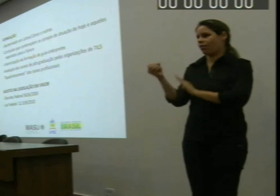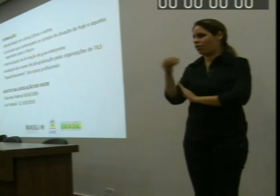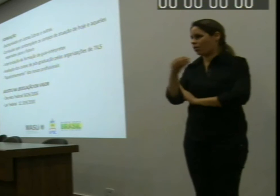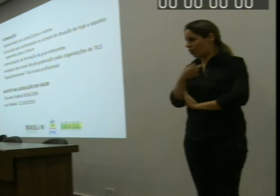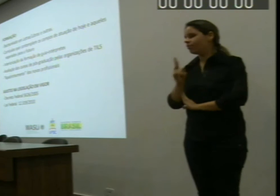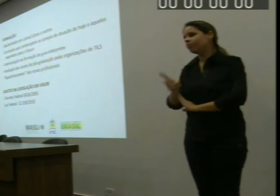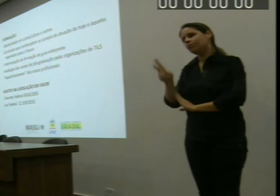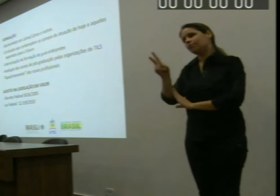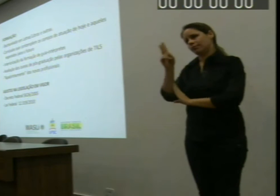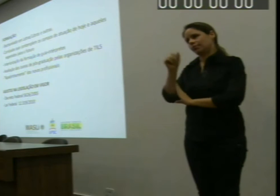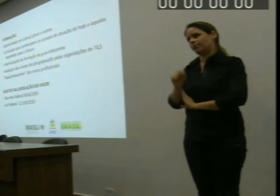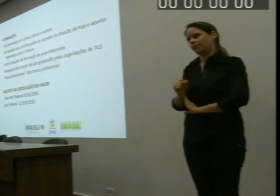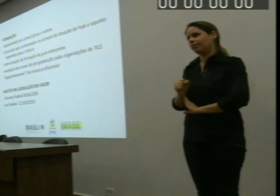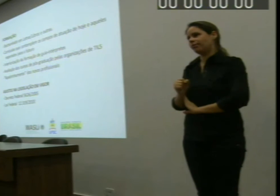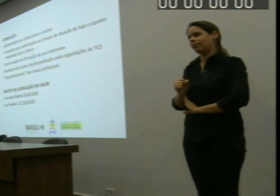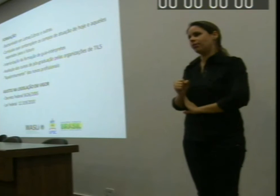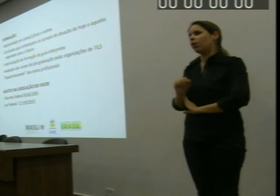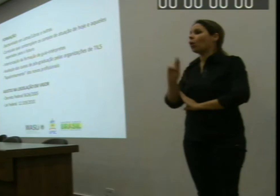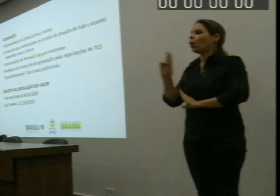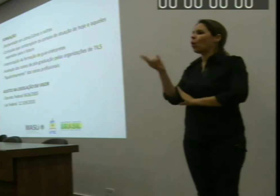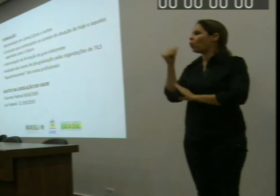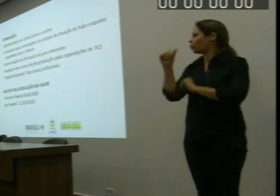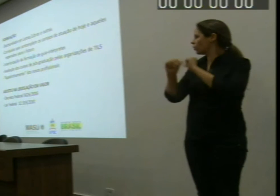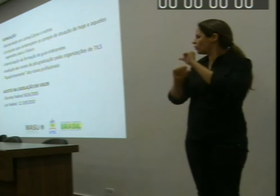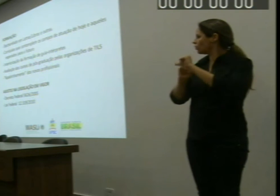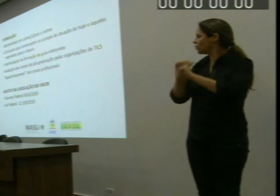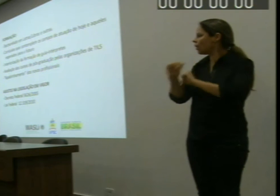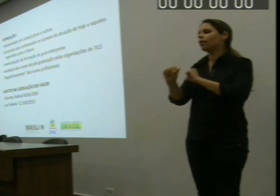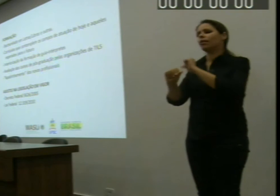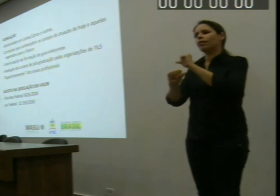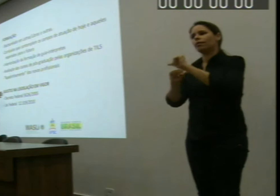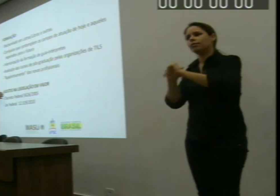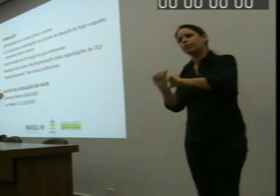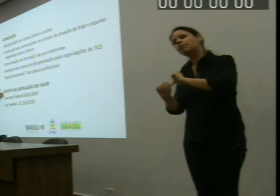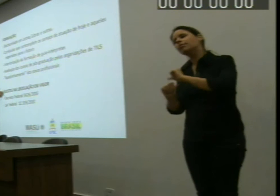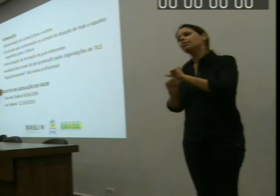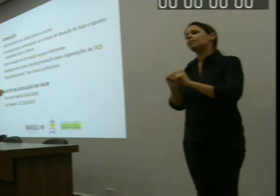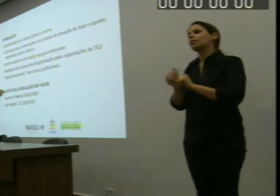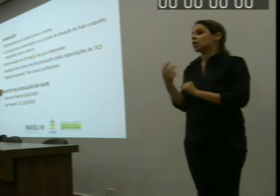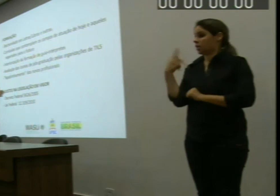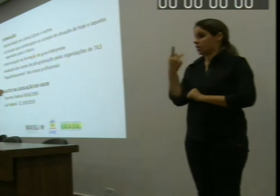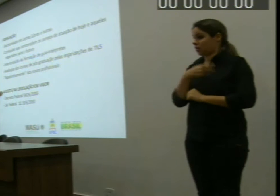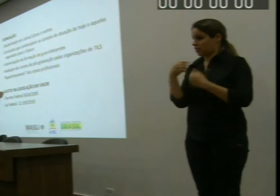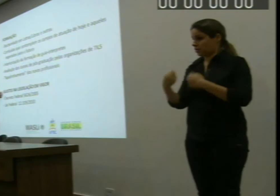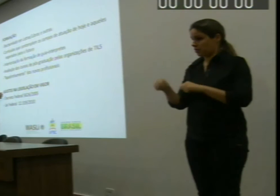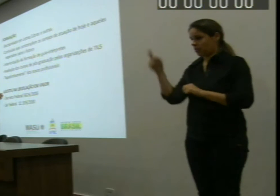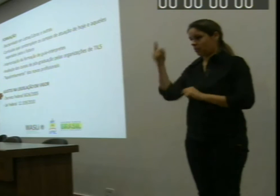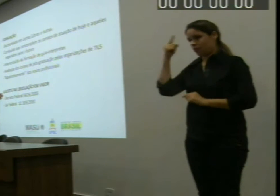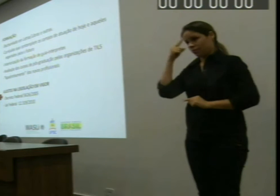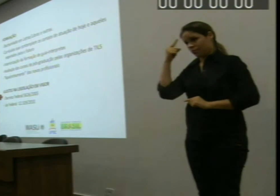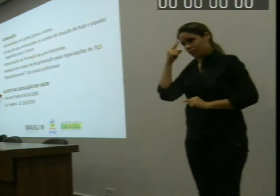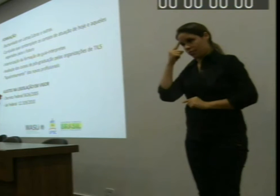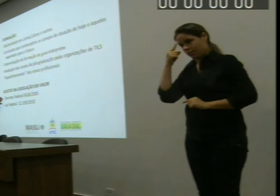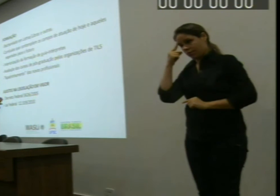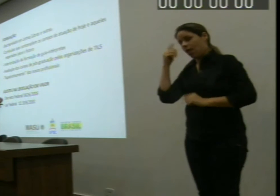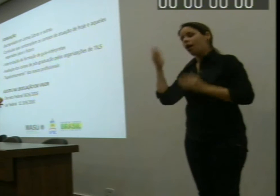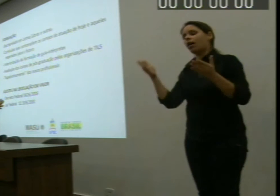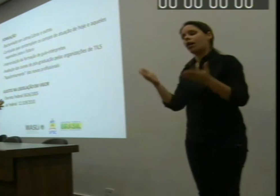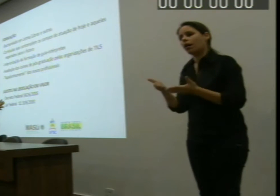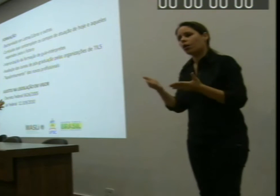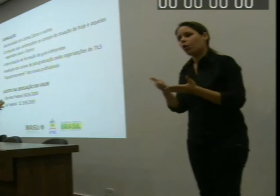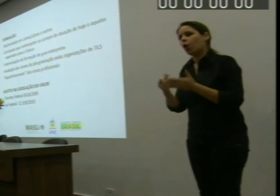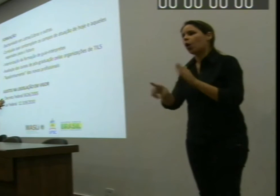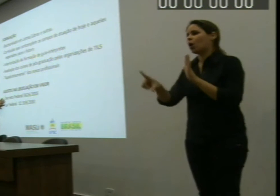anuladas ou elas vão sendo alteradas e a gente precisa começar a pensar agora nas mudanças de